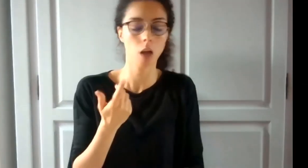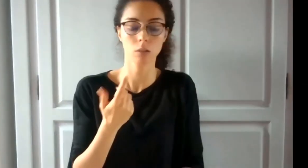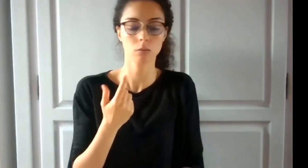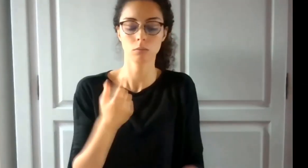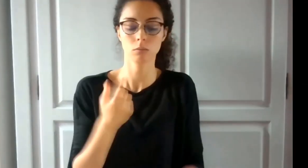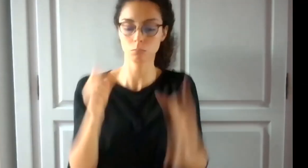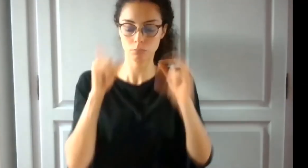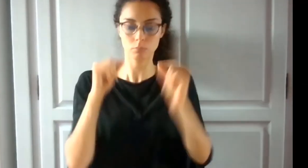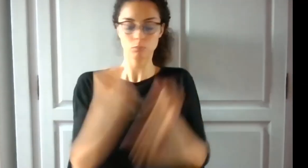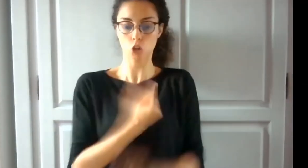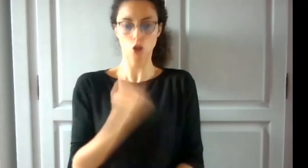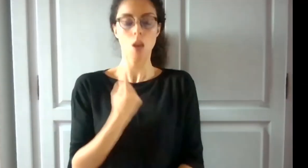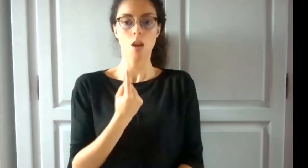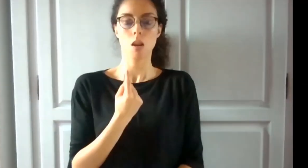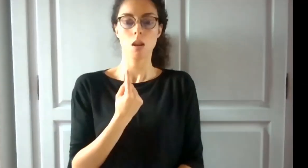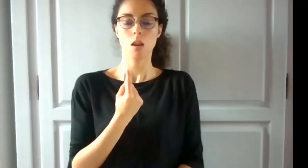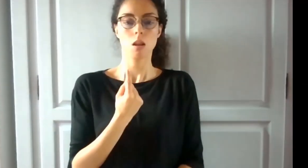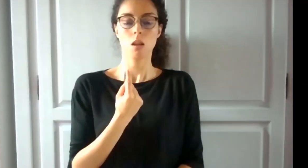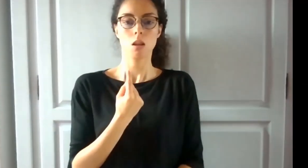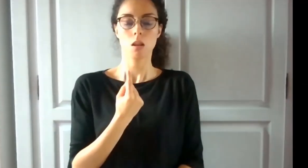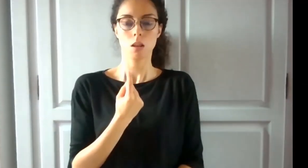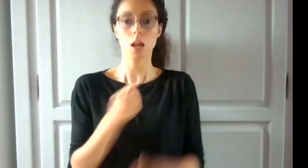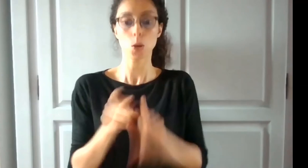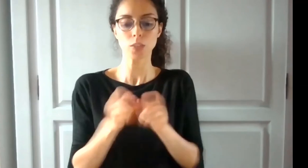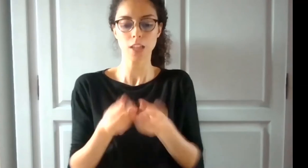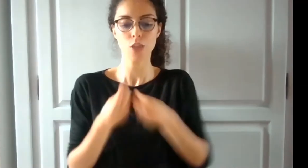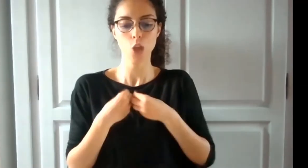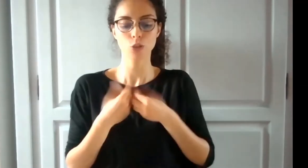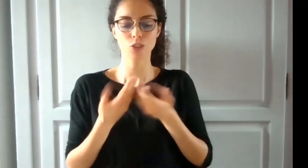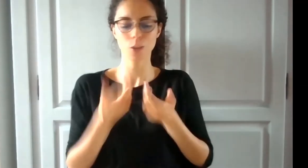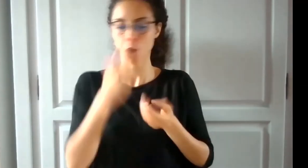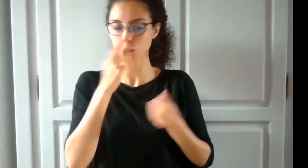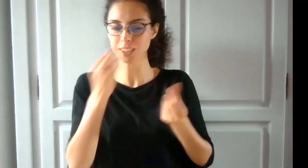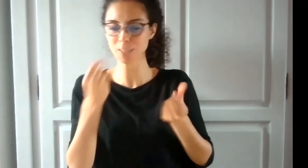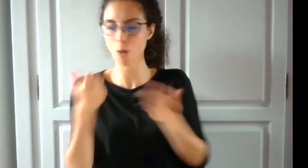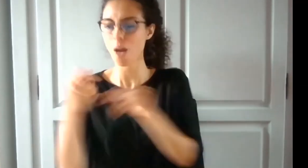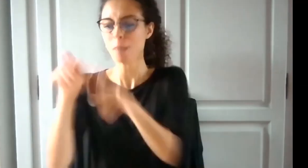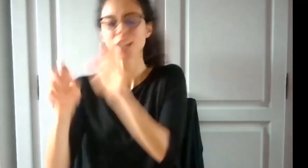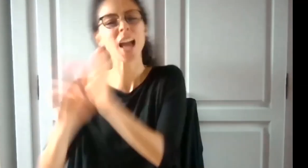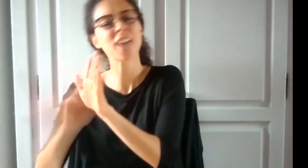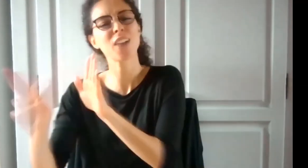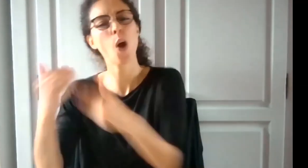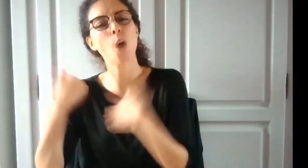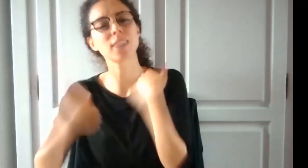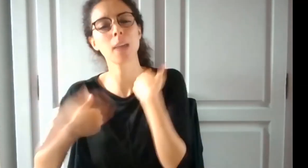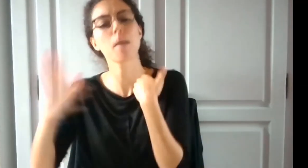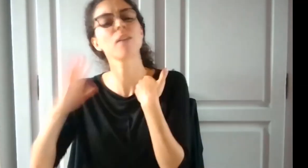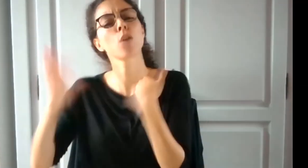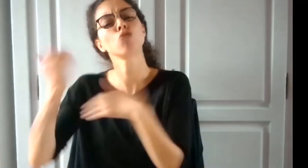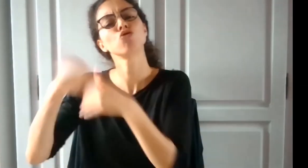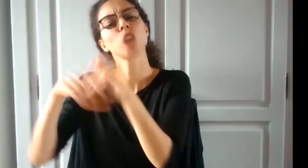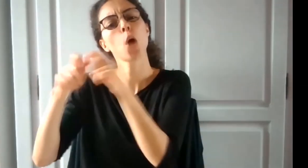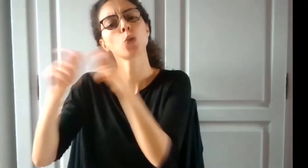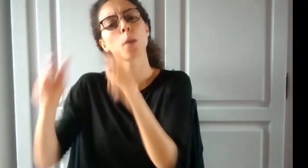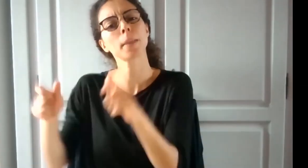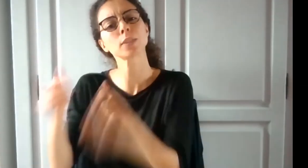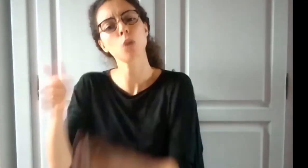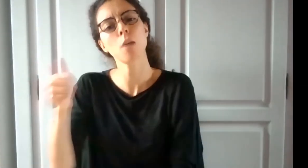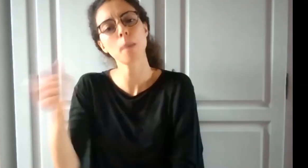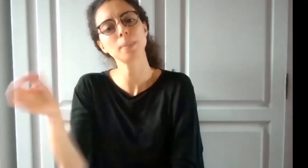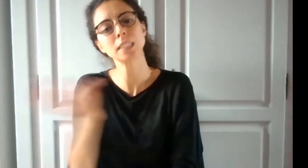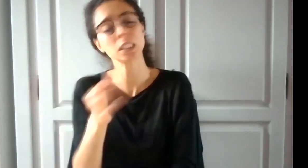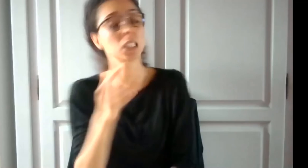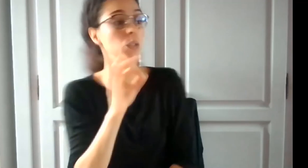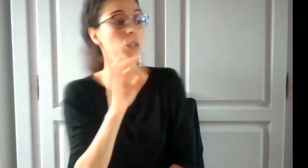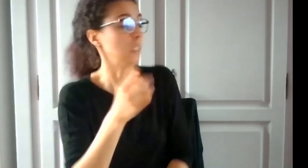et on a ce sentiment des deux côtés. Les référents handicap, quand ils existaient dans les entreprises, ont pu dire aussi qu'eux-mêmes ne